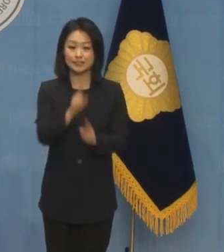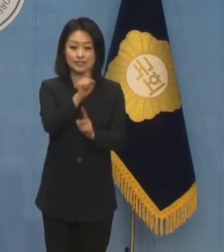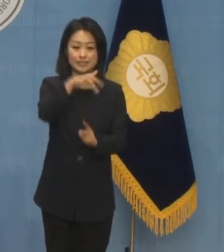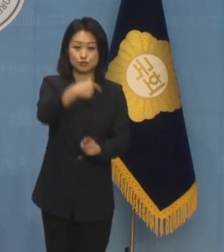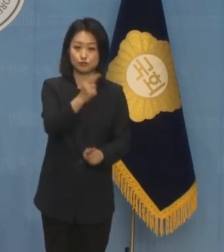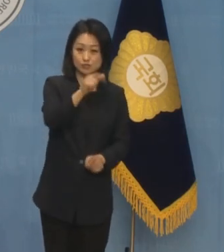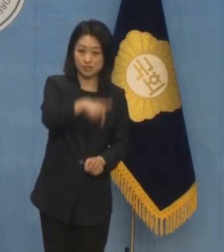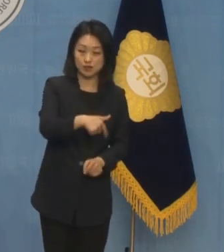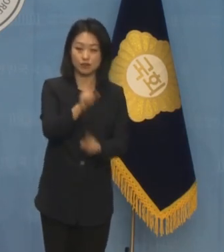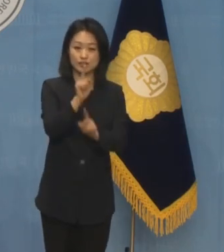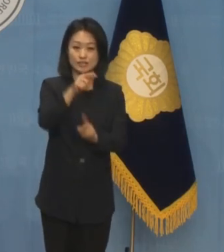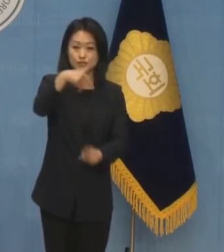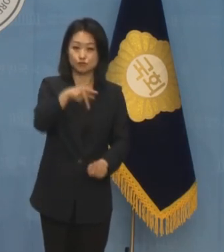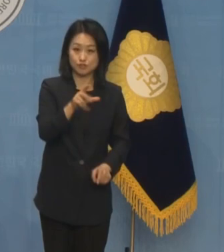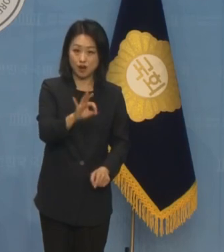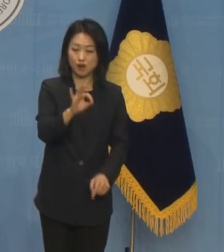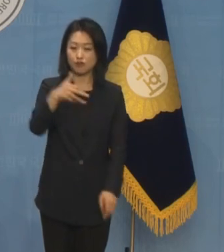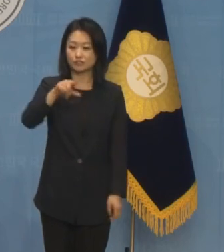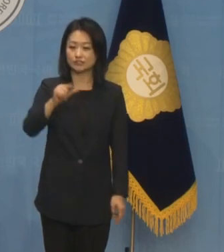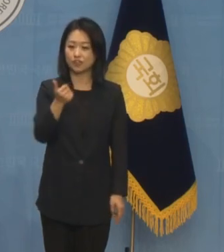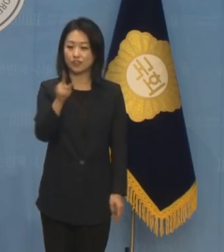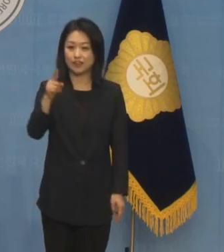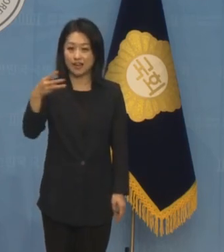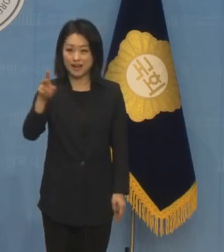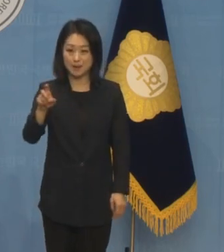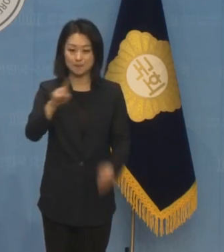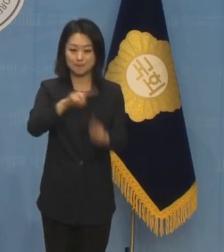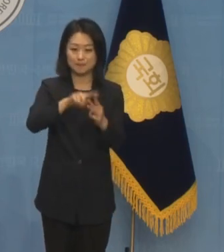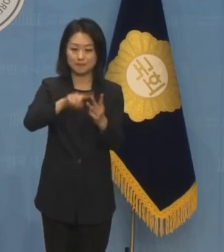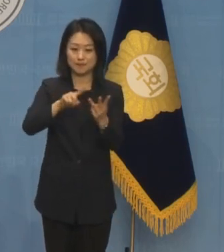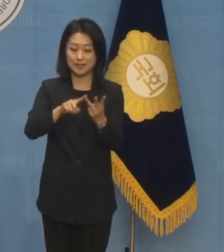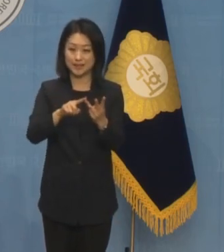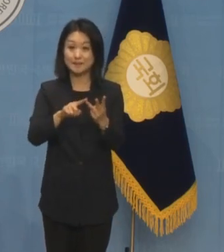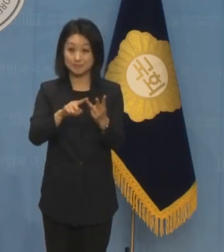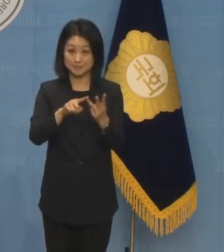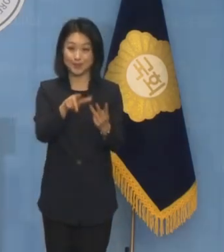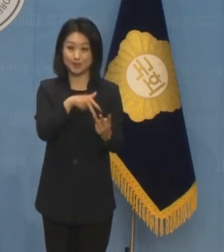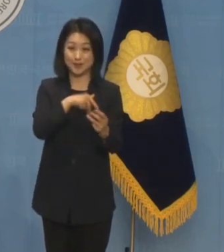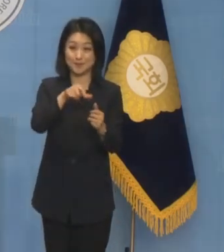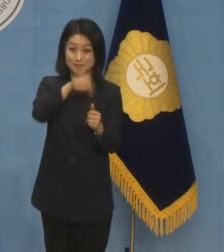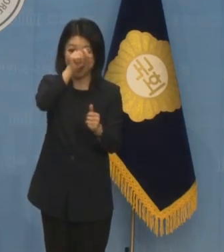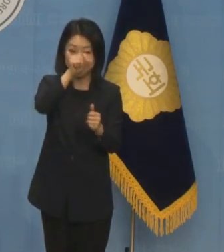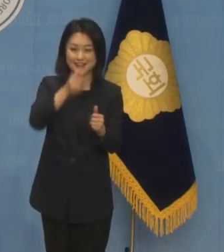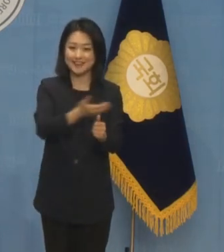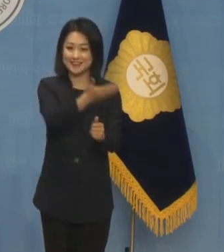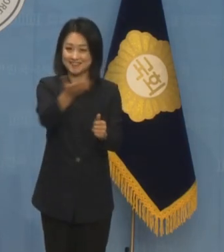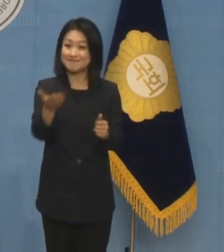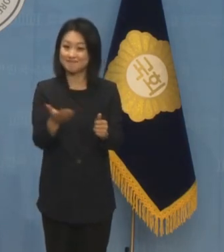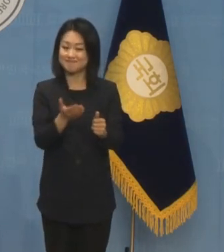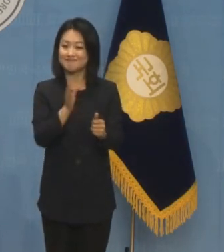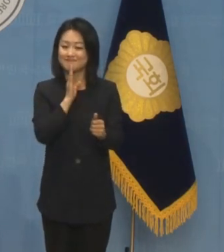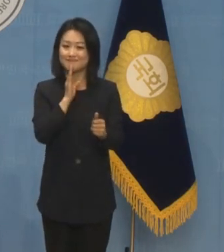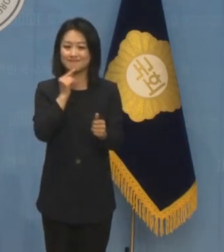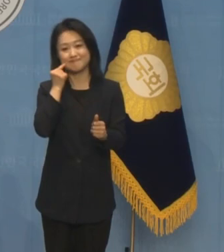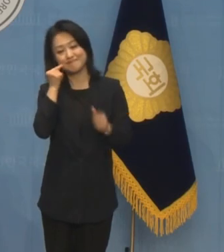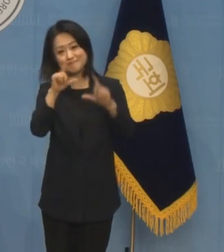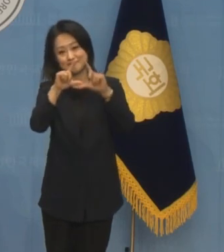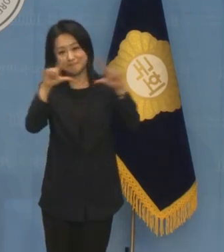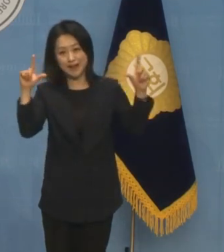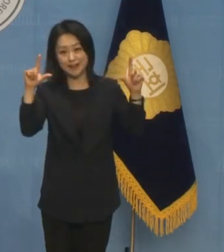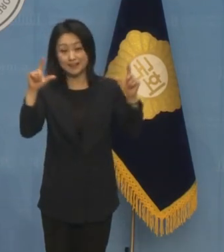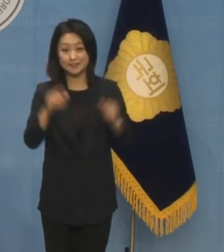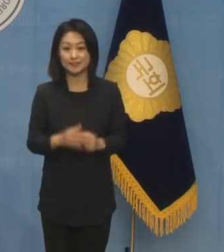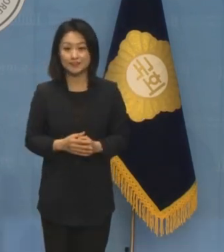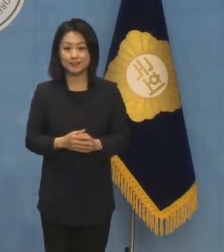이준석, 이주영, 천하람과 함께하는 개혁신당은 이미 그 부분에 비교 우위에 있습니다.